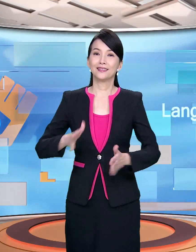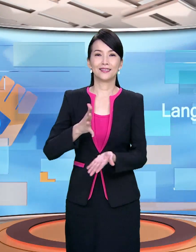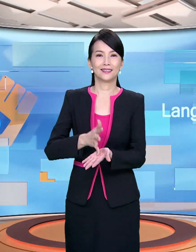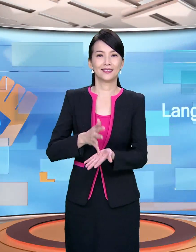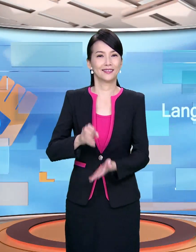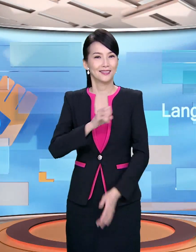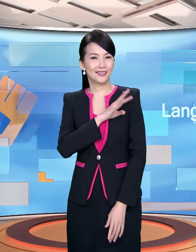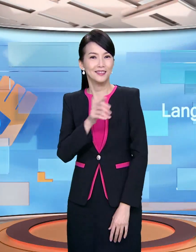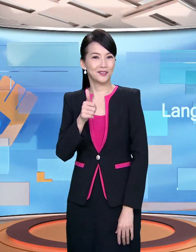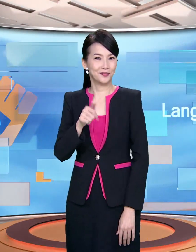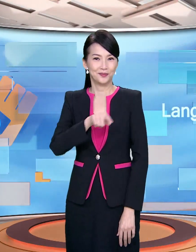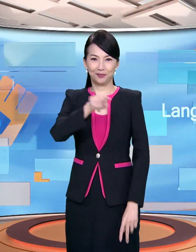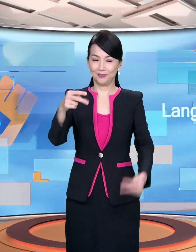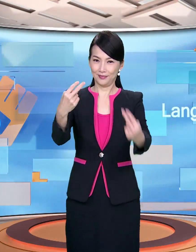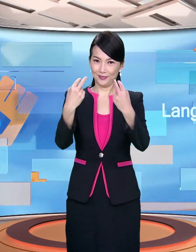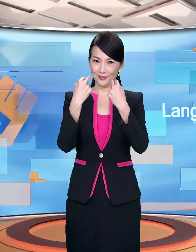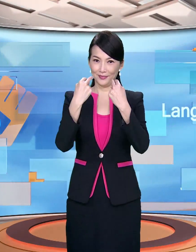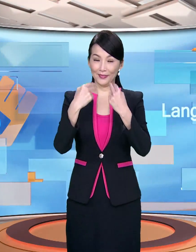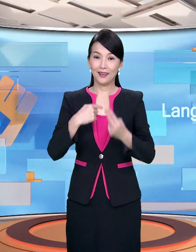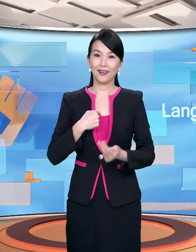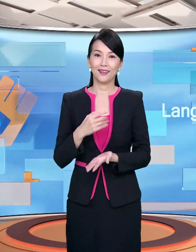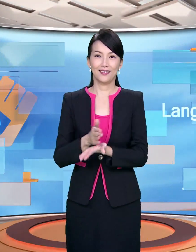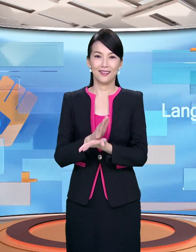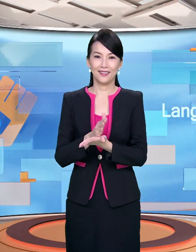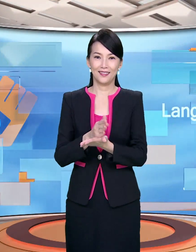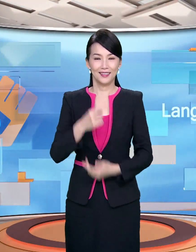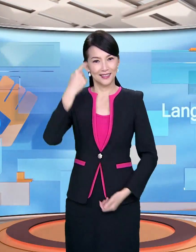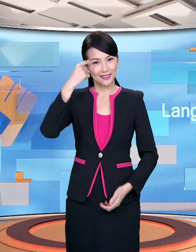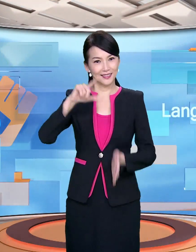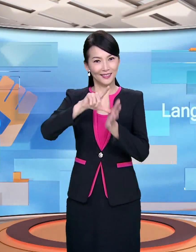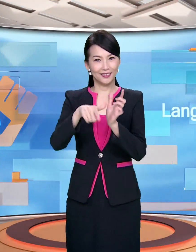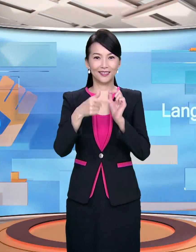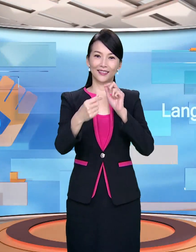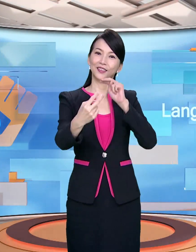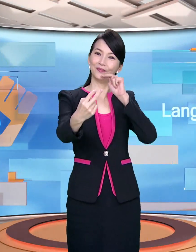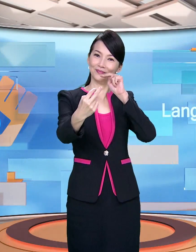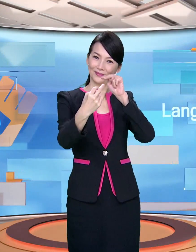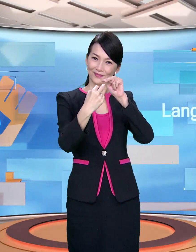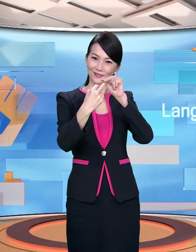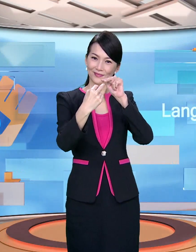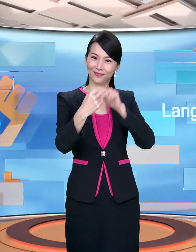感谢您收看这一节公视手语新闻，我是王小书，明天同一时间再会。